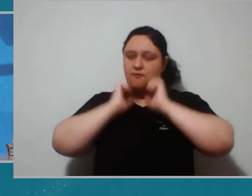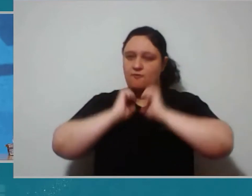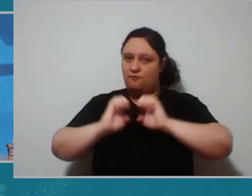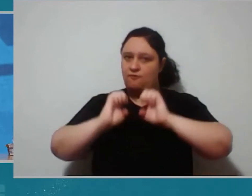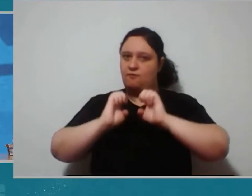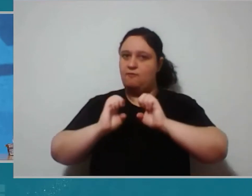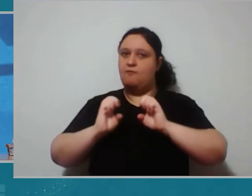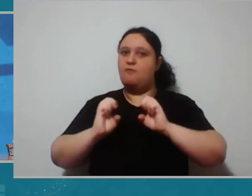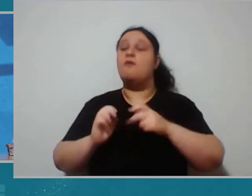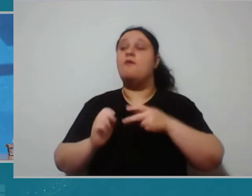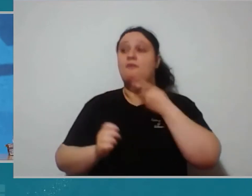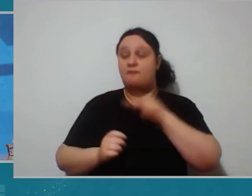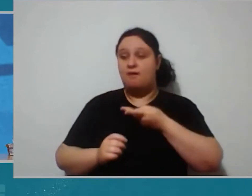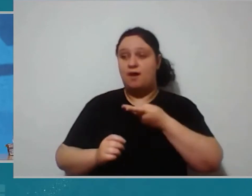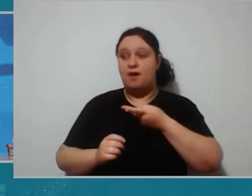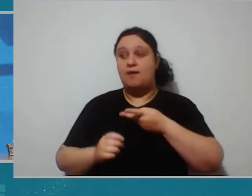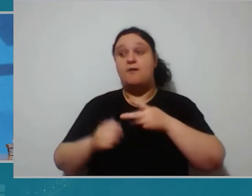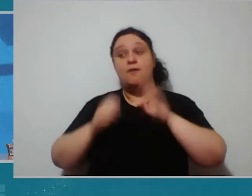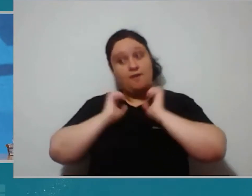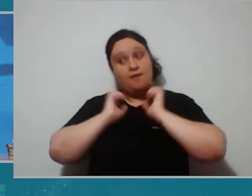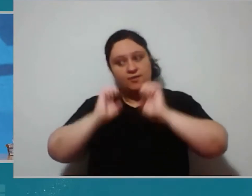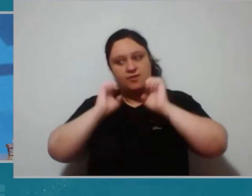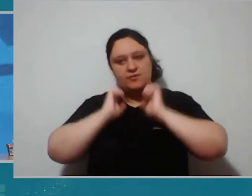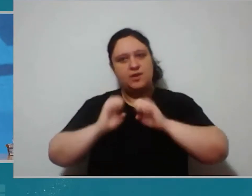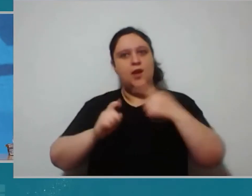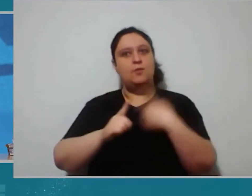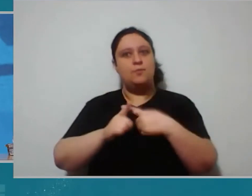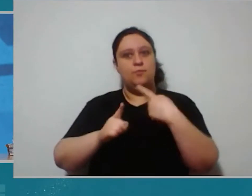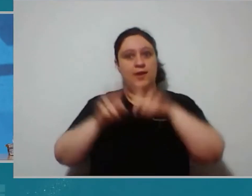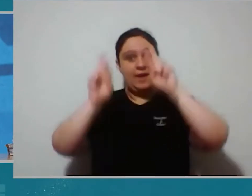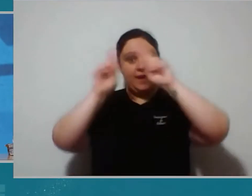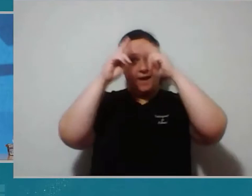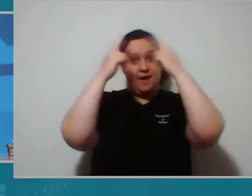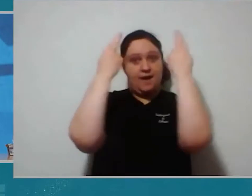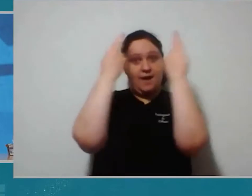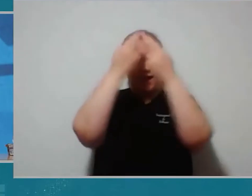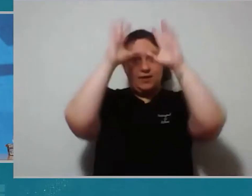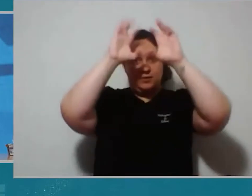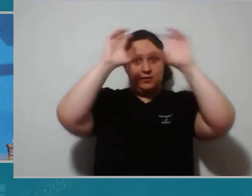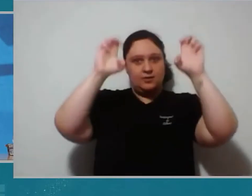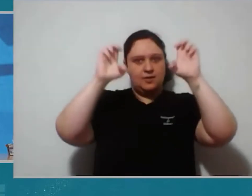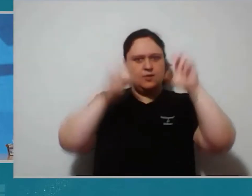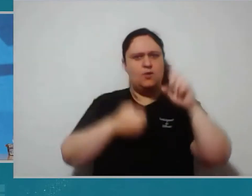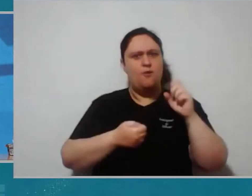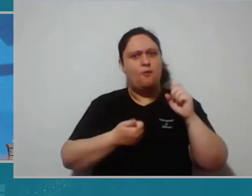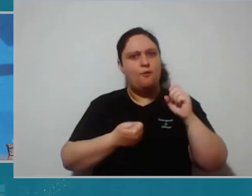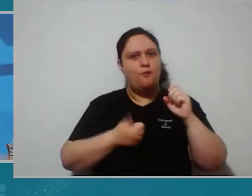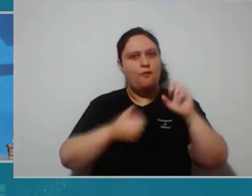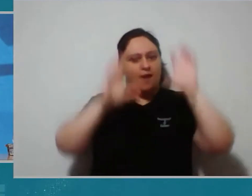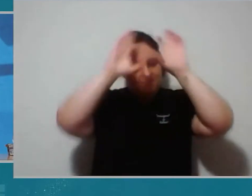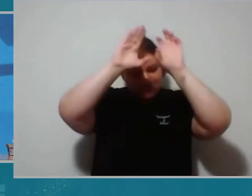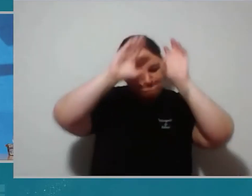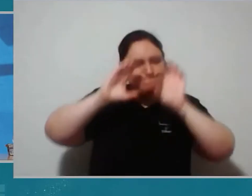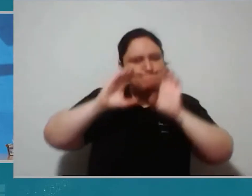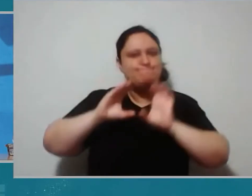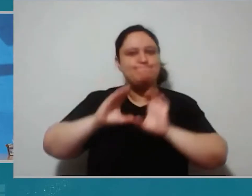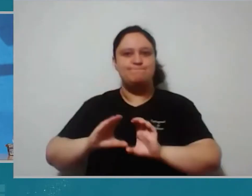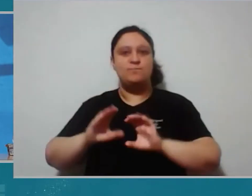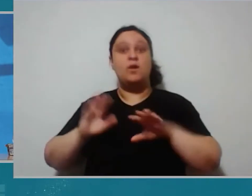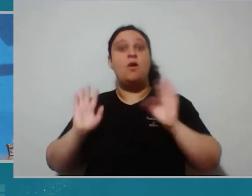que está próximo o reino dos céus. E hoje, irmãos, esse reino dos